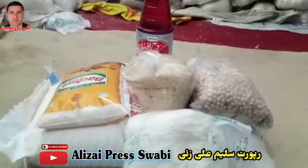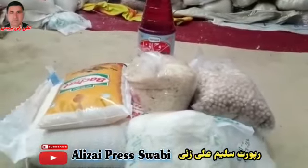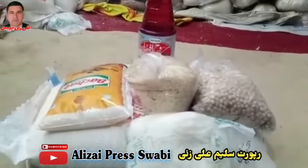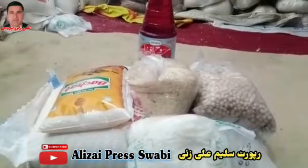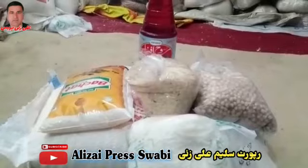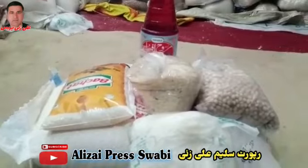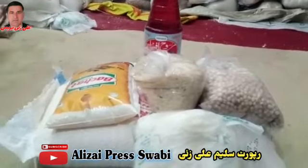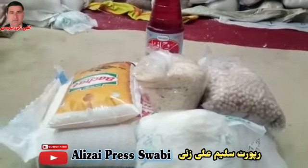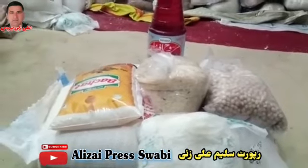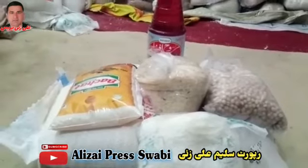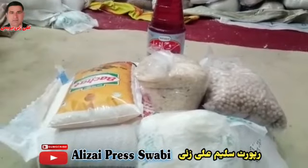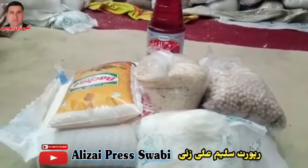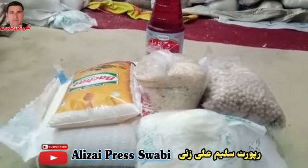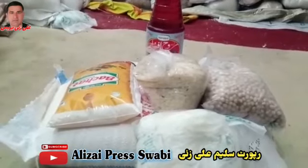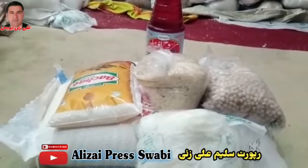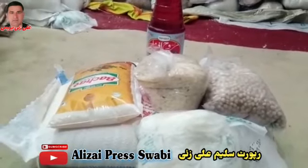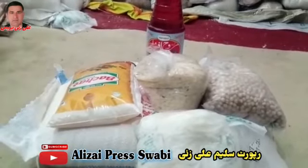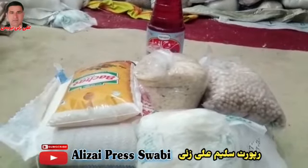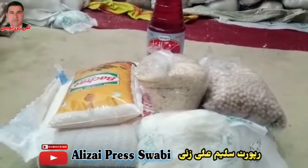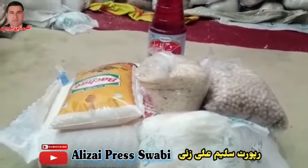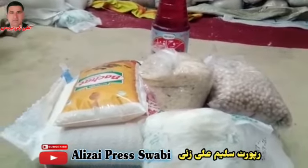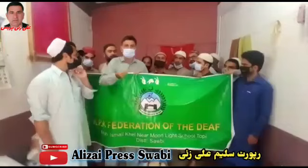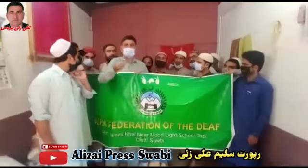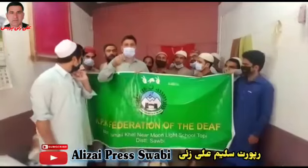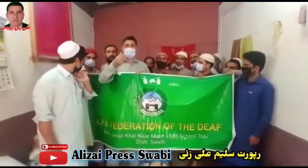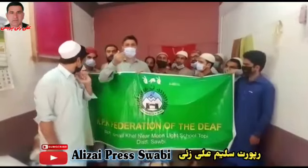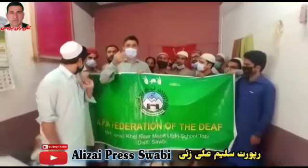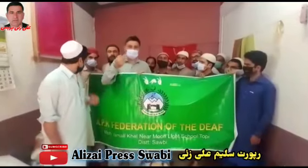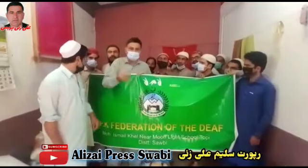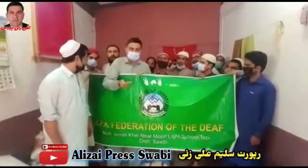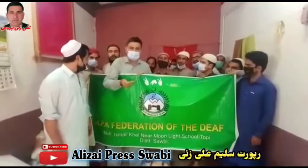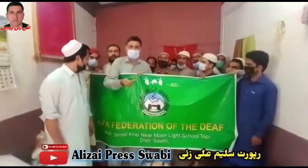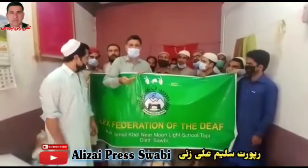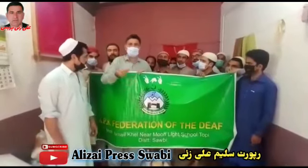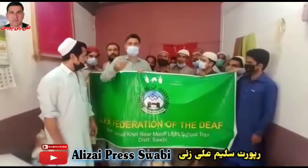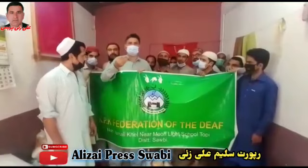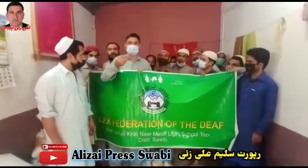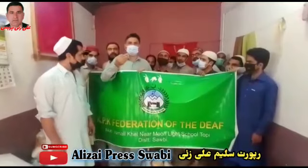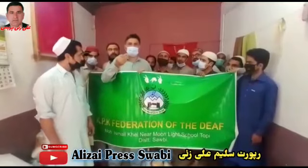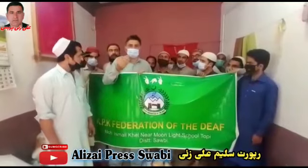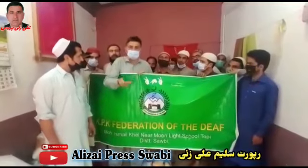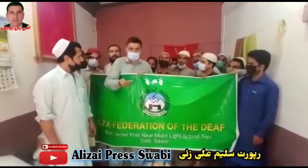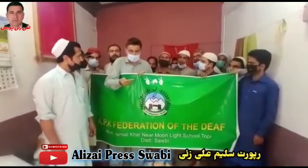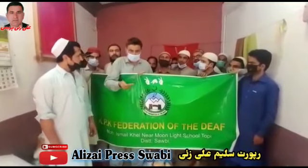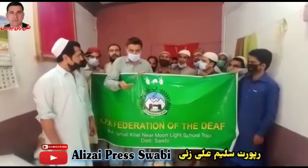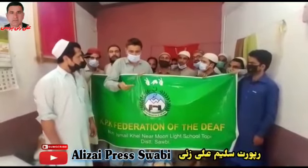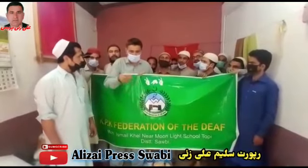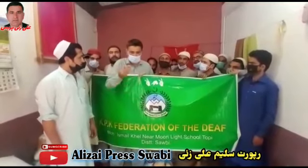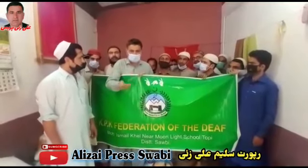دي، ګونګیان دي. د دی خو په موږ باندې ډېر زیات حق دی، پکار دی چې حکومت دی د خپل 2% چې کومه کوټه ده په ملازمت کې هغه مل